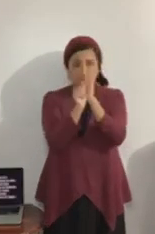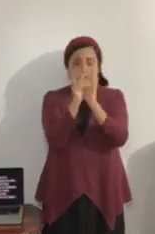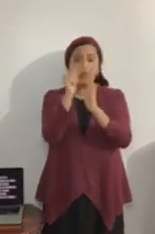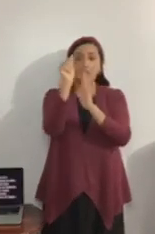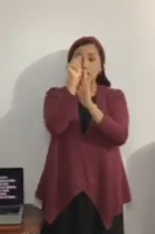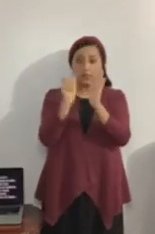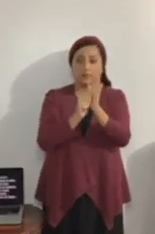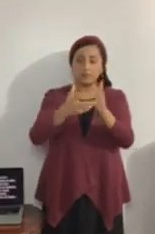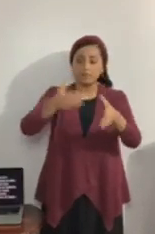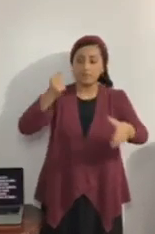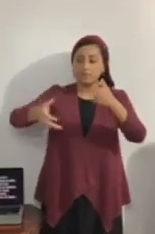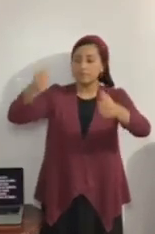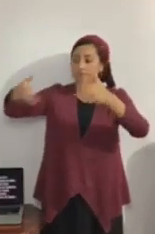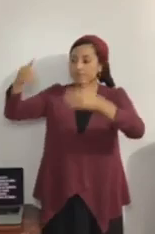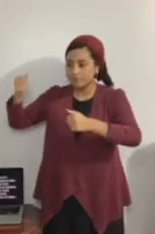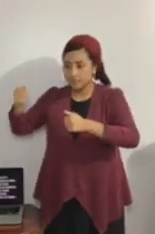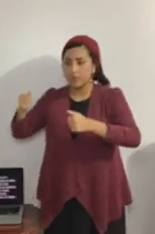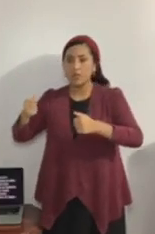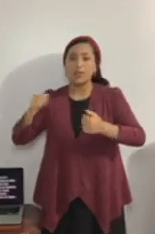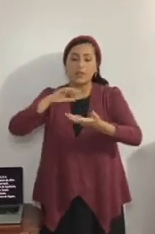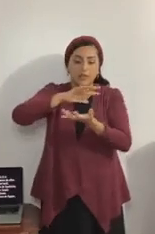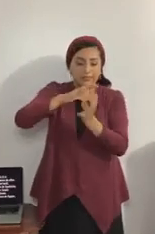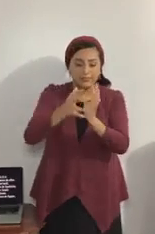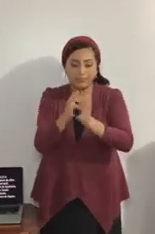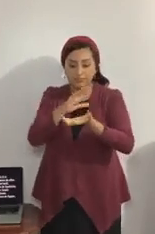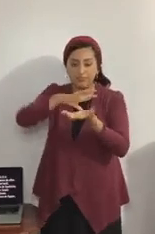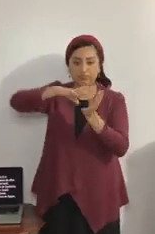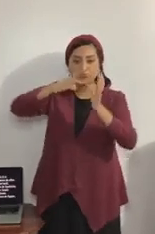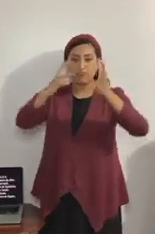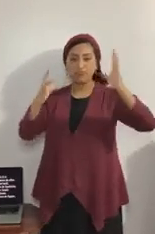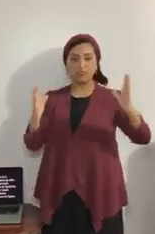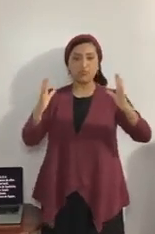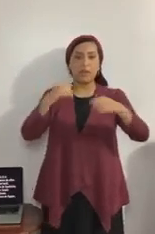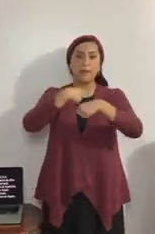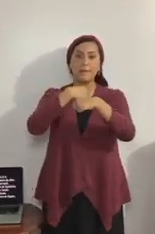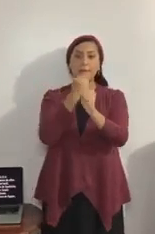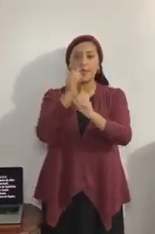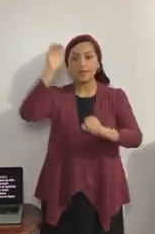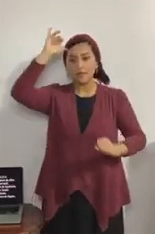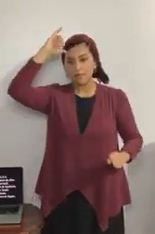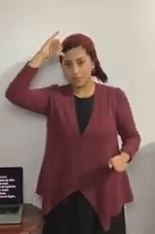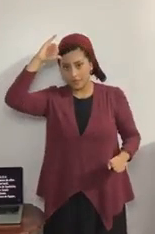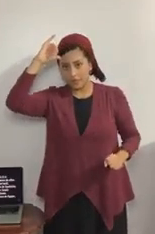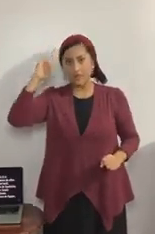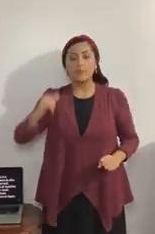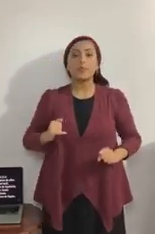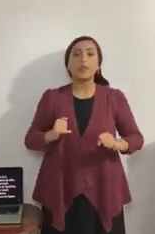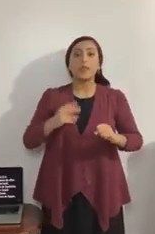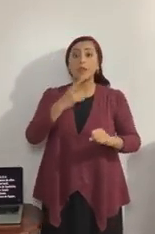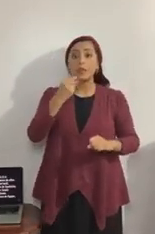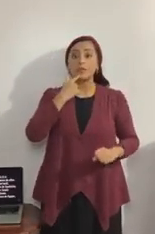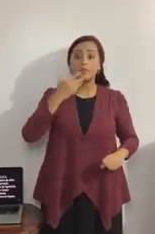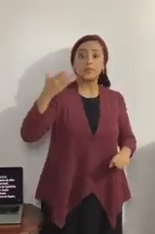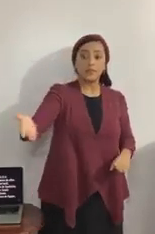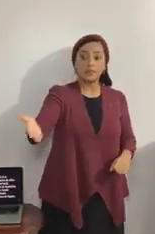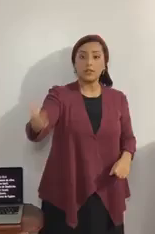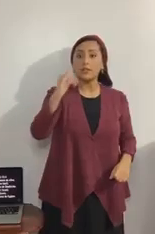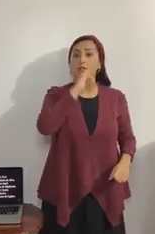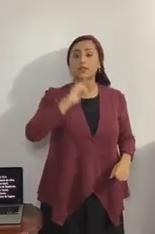tomó de las manos de ellos y les dio forma con buril e hizo de ello un becerro de fundición. Entonces dijeron, Israel, esos son tus dioses que te